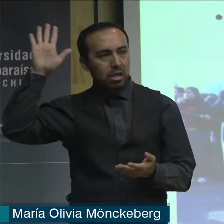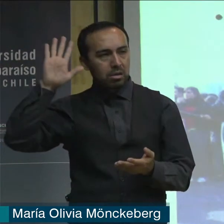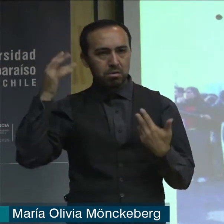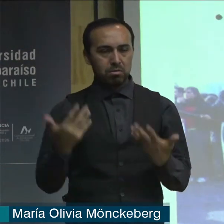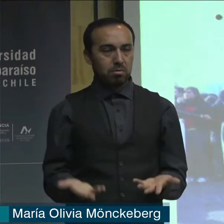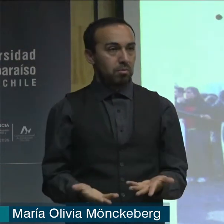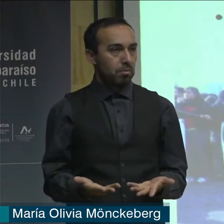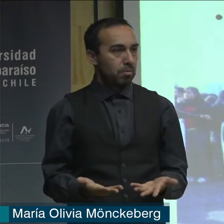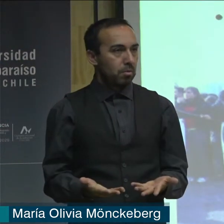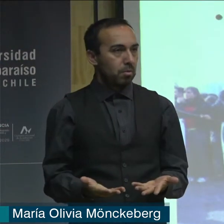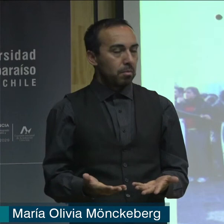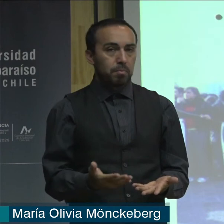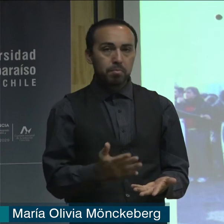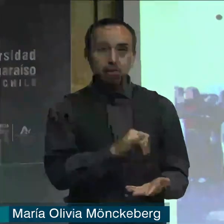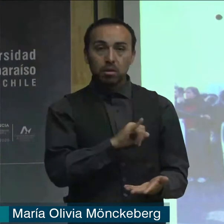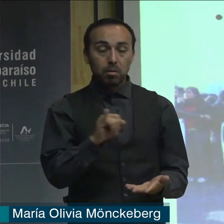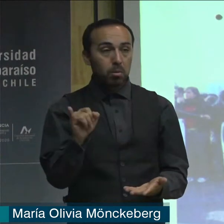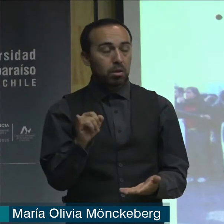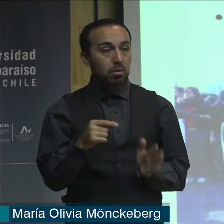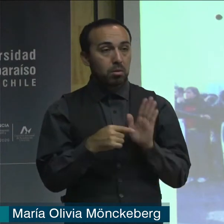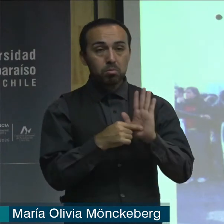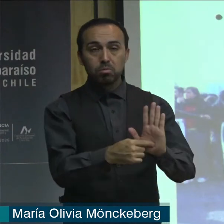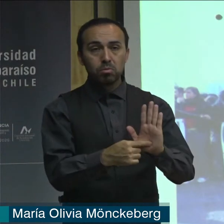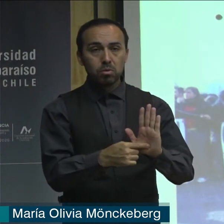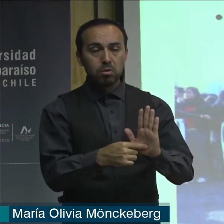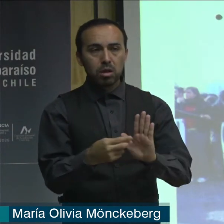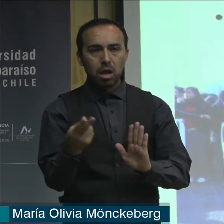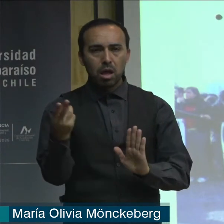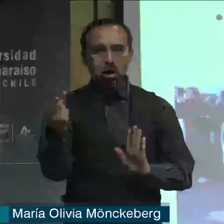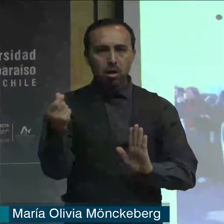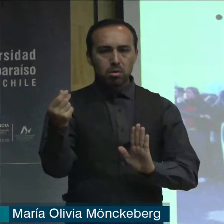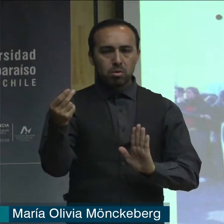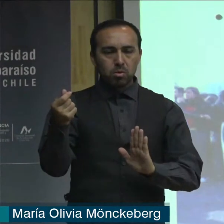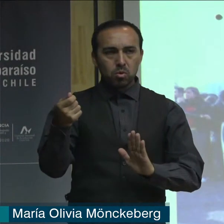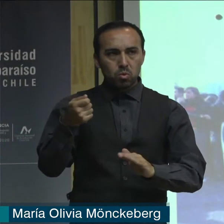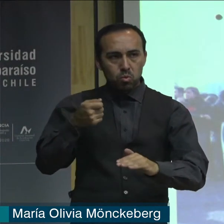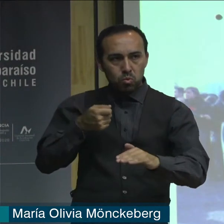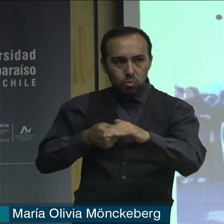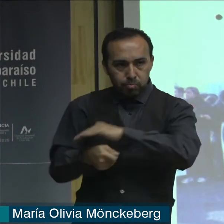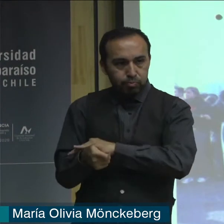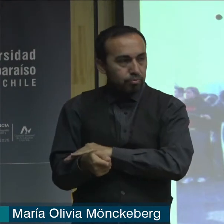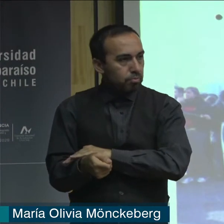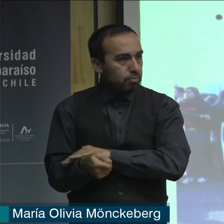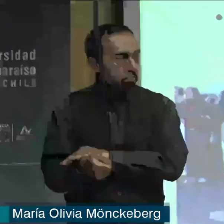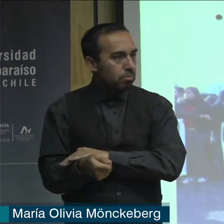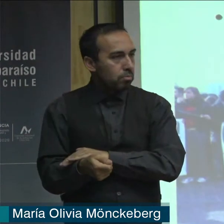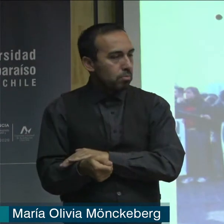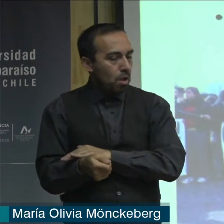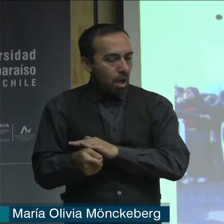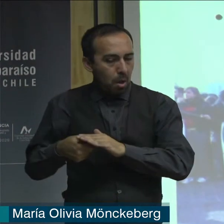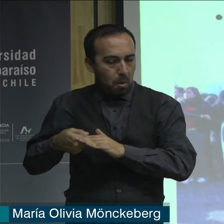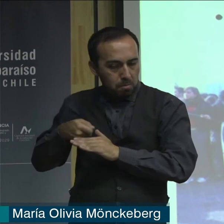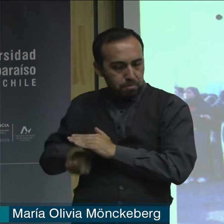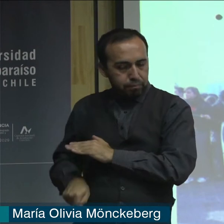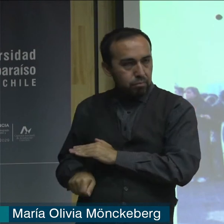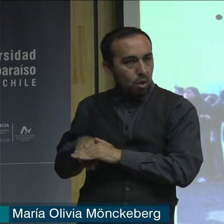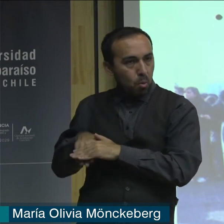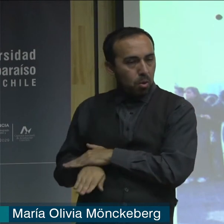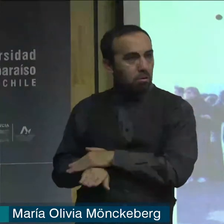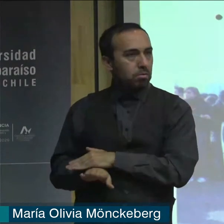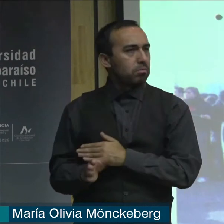y lo del lucro y lo del lucro pasa una cosa interesante porque parte justamente con